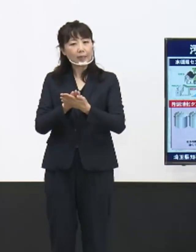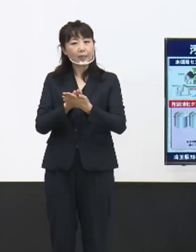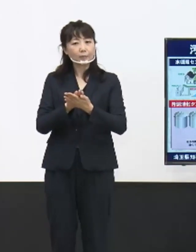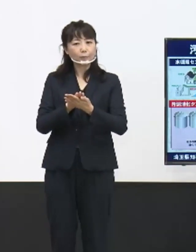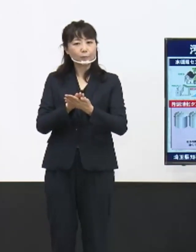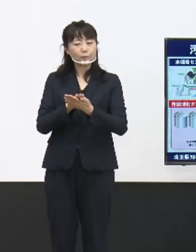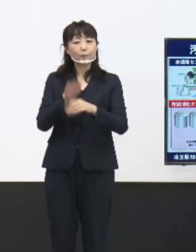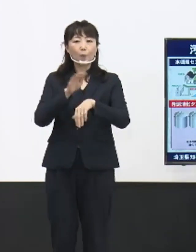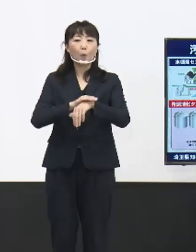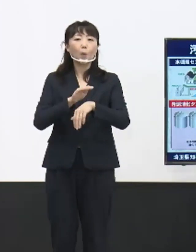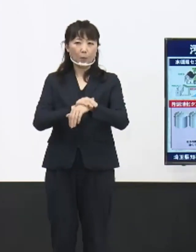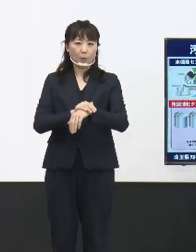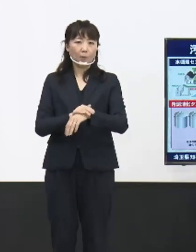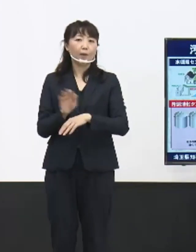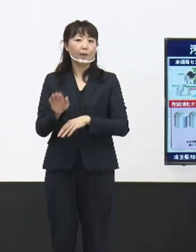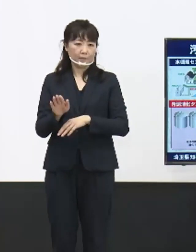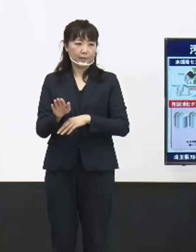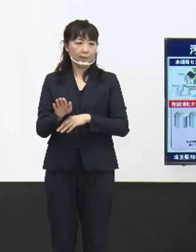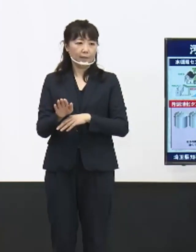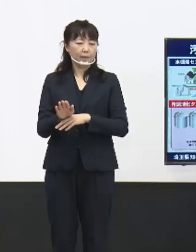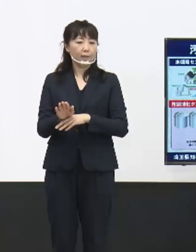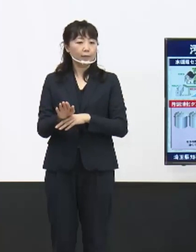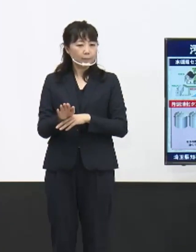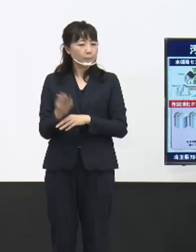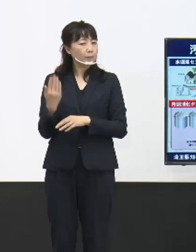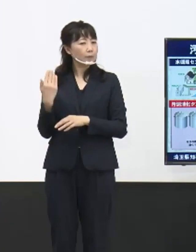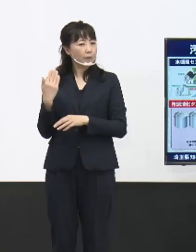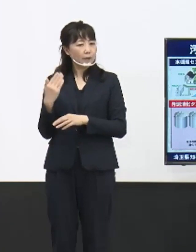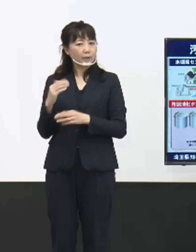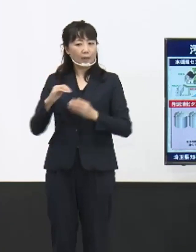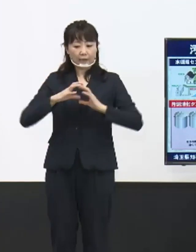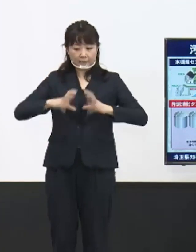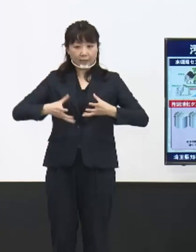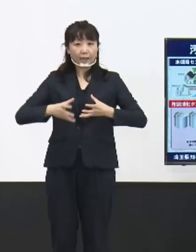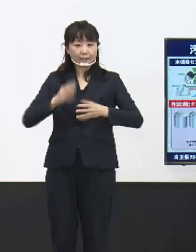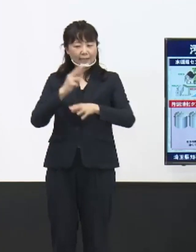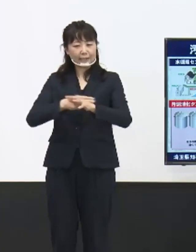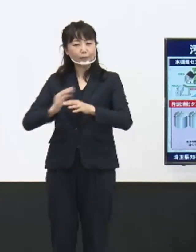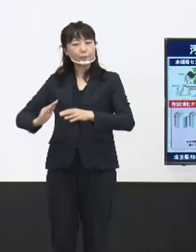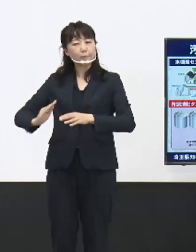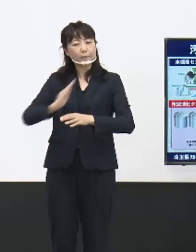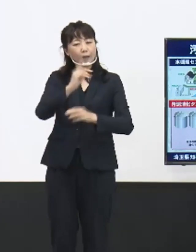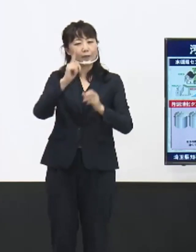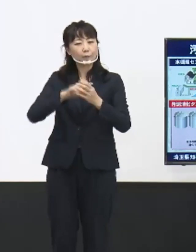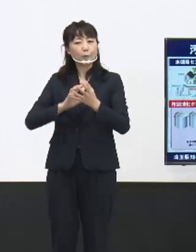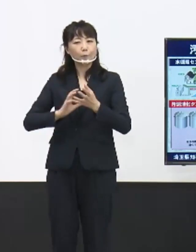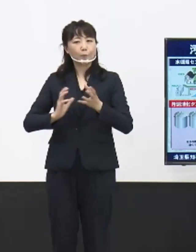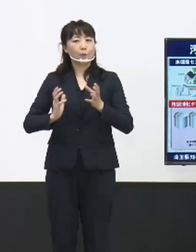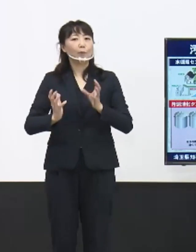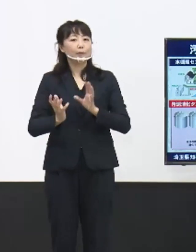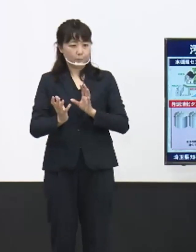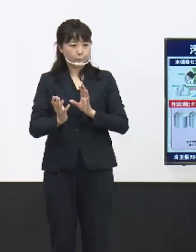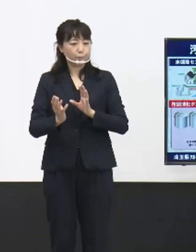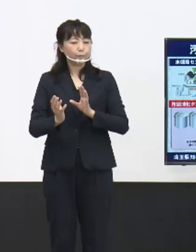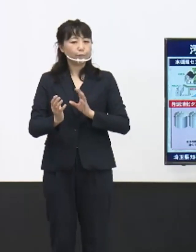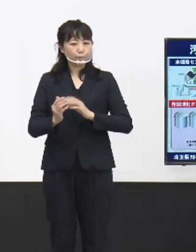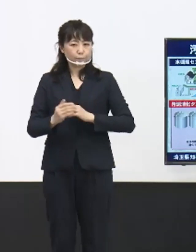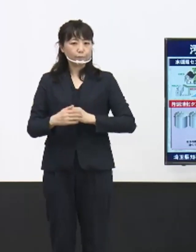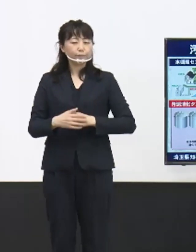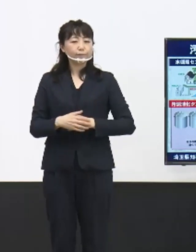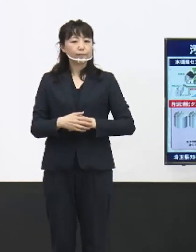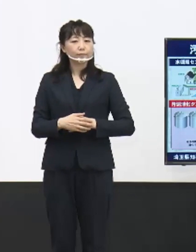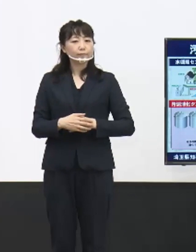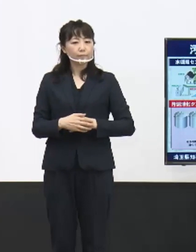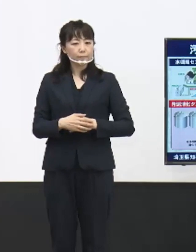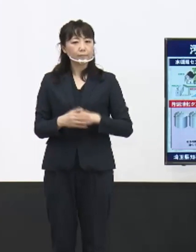とか、そういったことで、この数年間、飛躍的に技術が向上しており、今では私がこの間行って聞いたところでは、